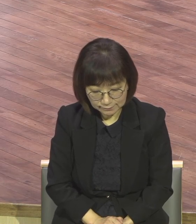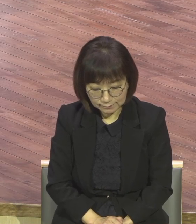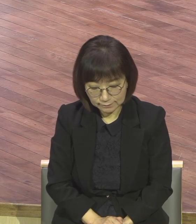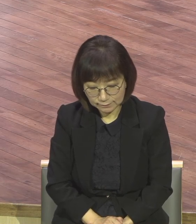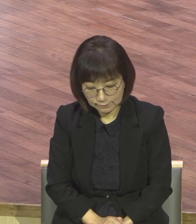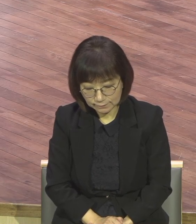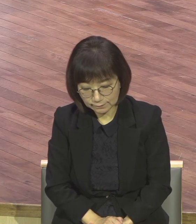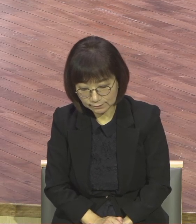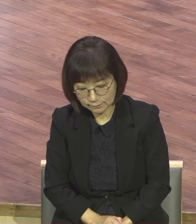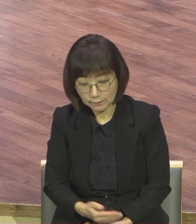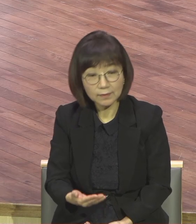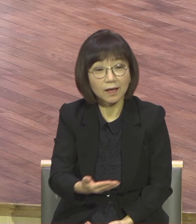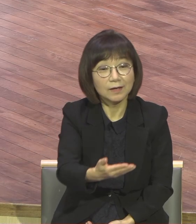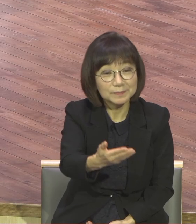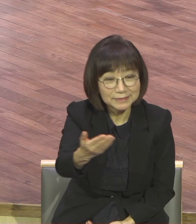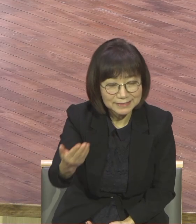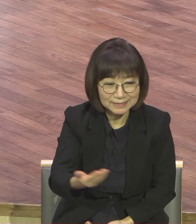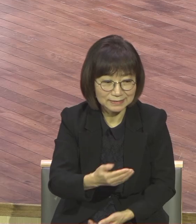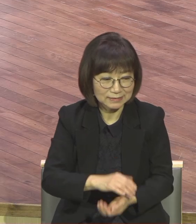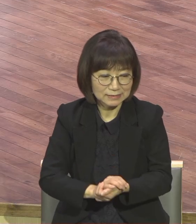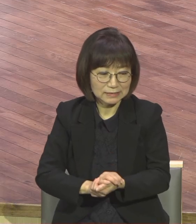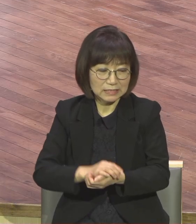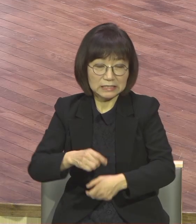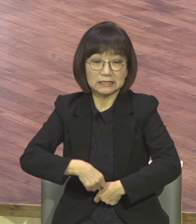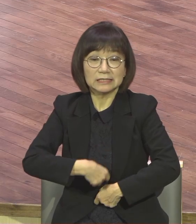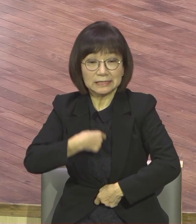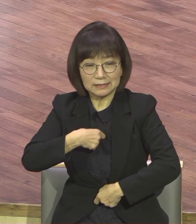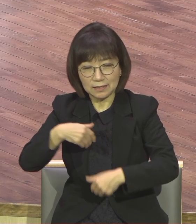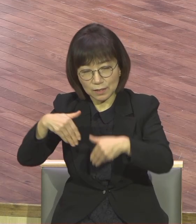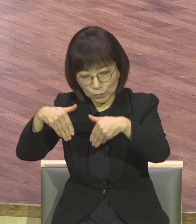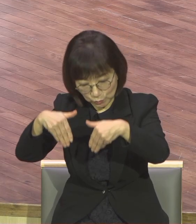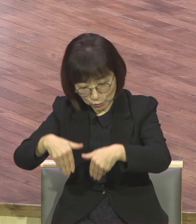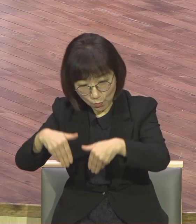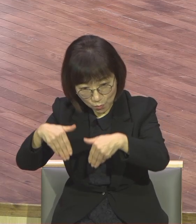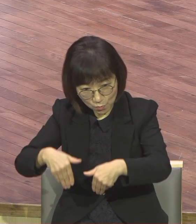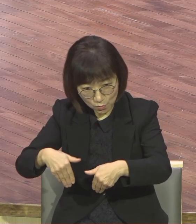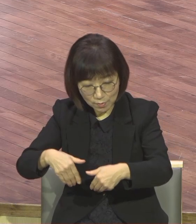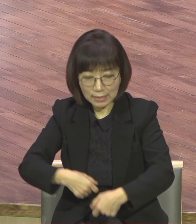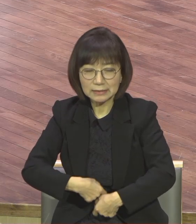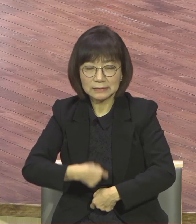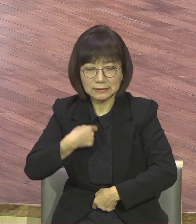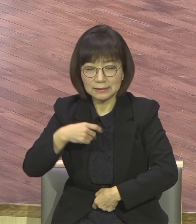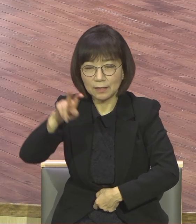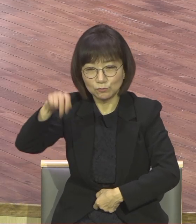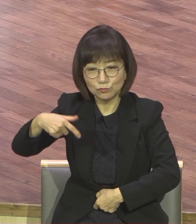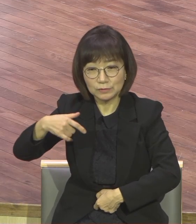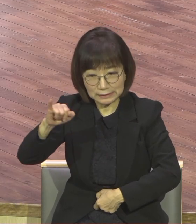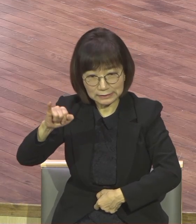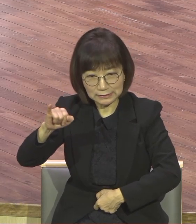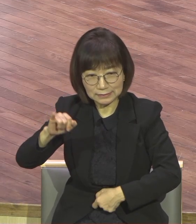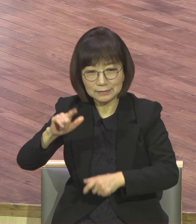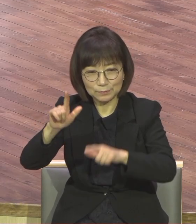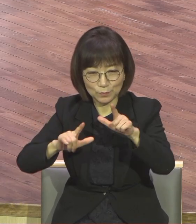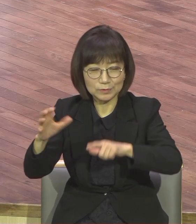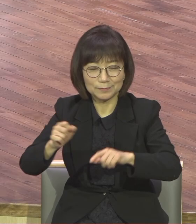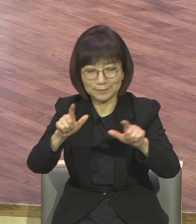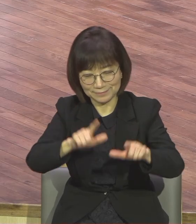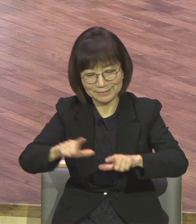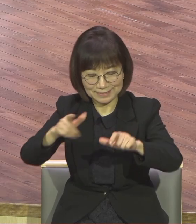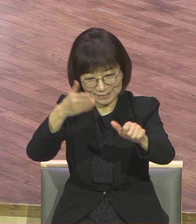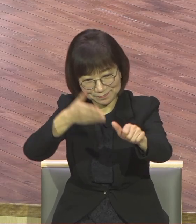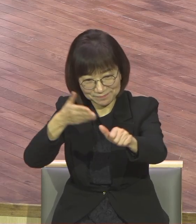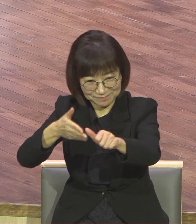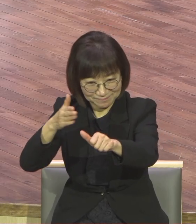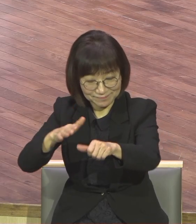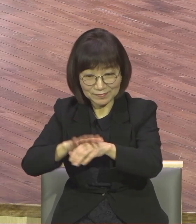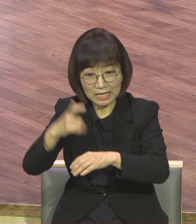여러분 하나님 나를 의의 무기로 의의 종으로 살게 하여 주옵소서. 그래서 영계 모든 성도들